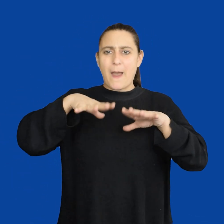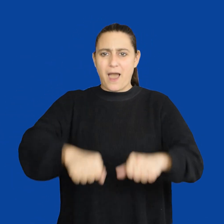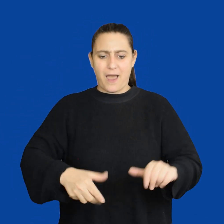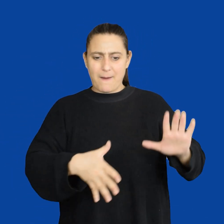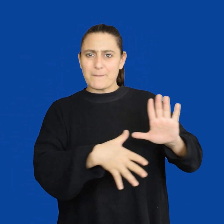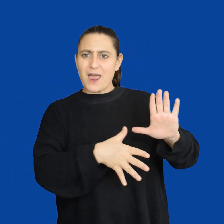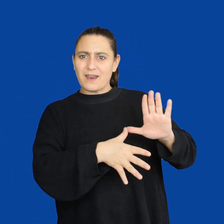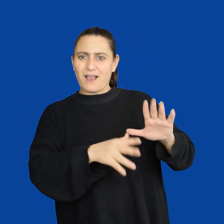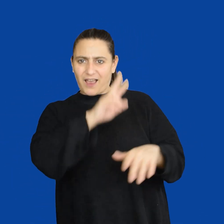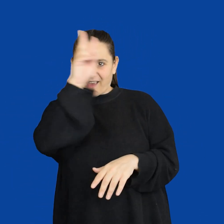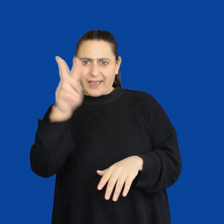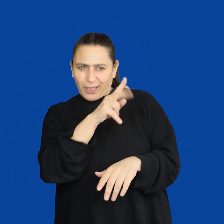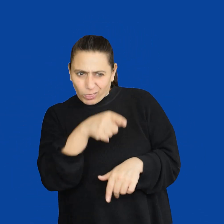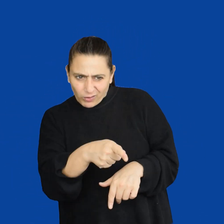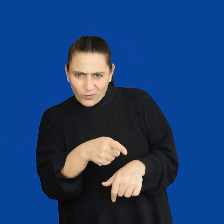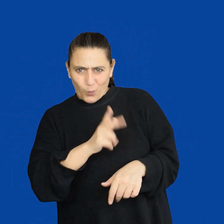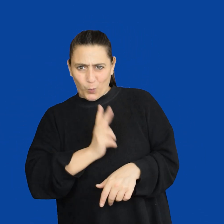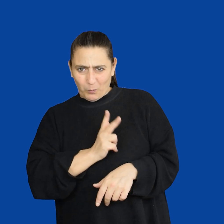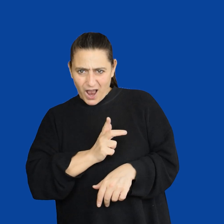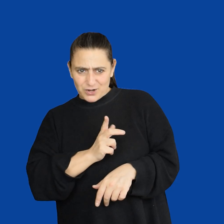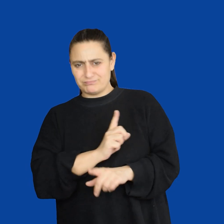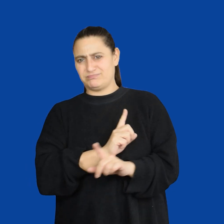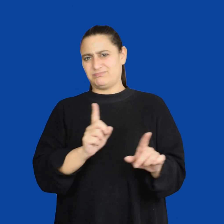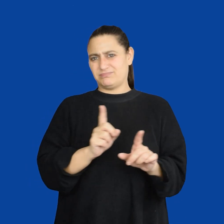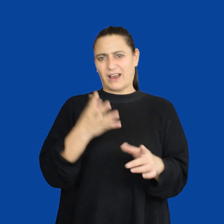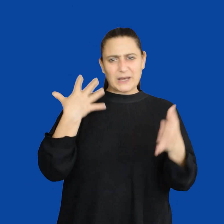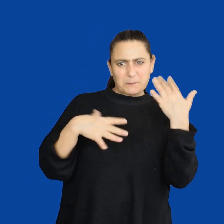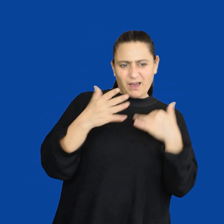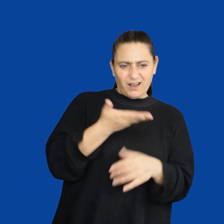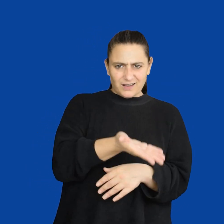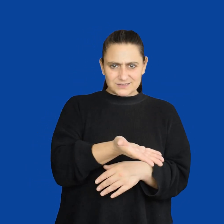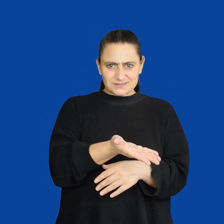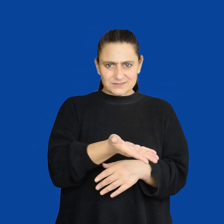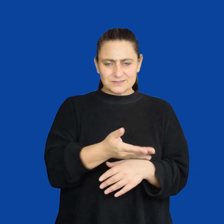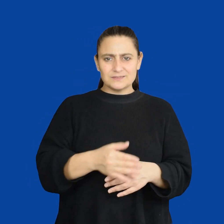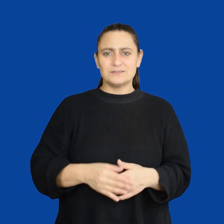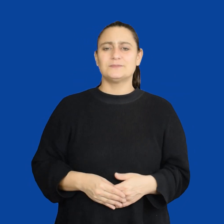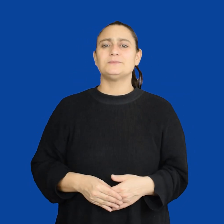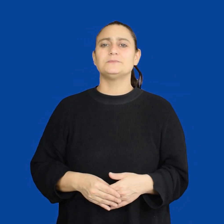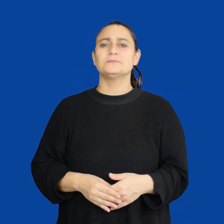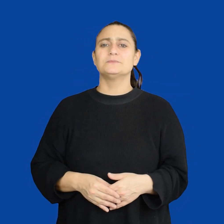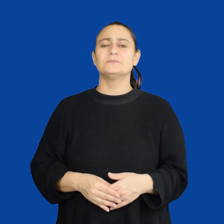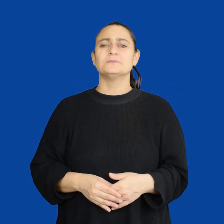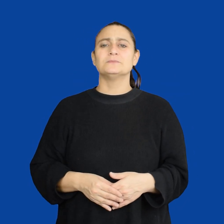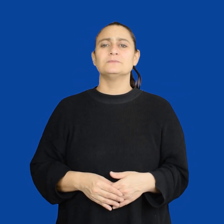la colonización americana, aunque hubo incluso aquellos que propusieron que los indígenas no eran